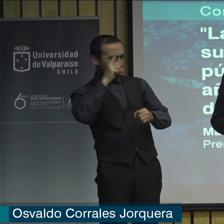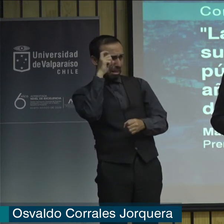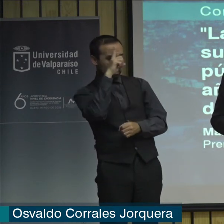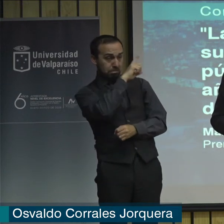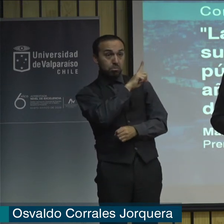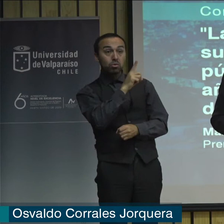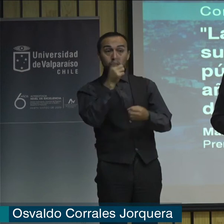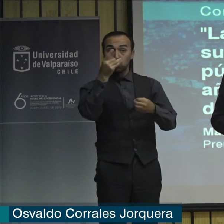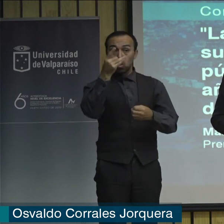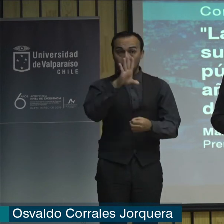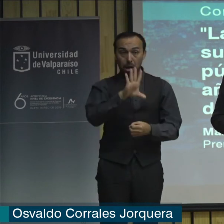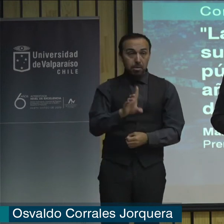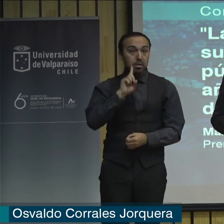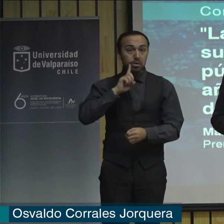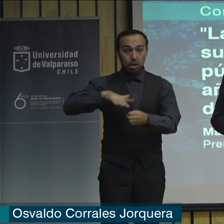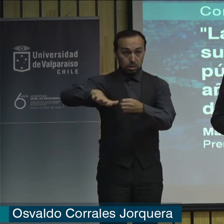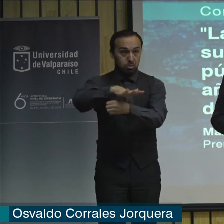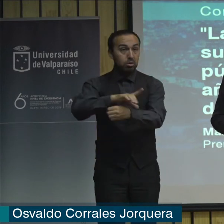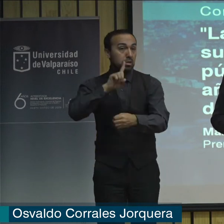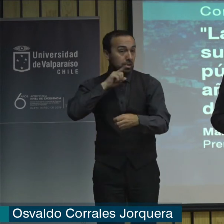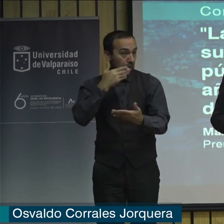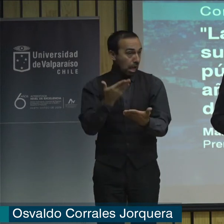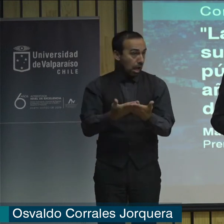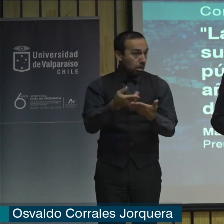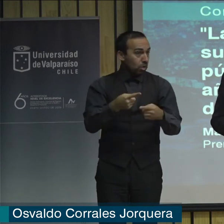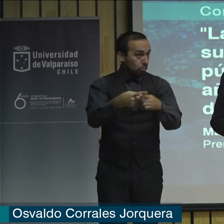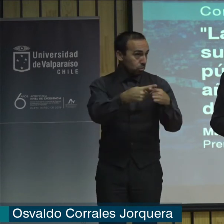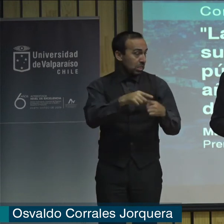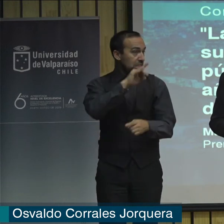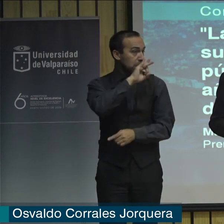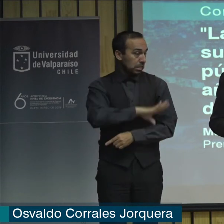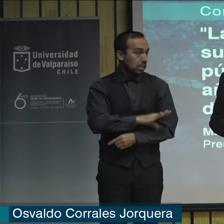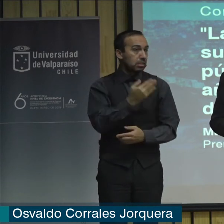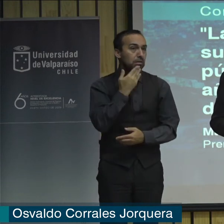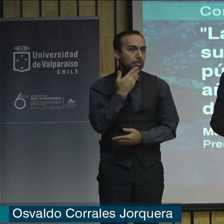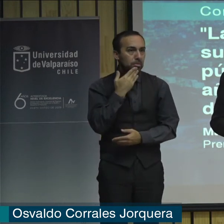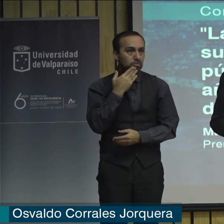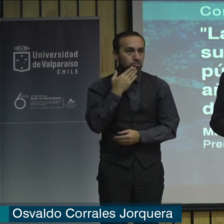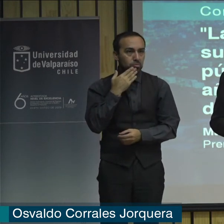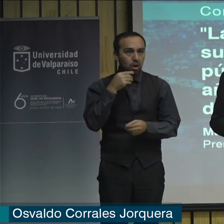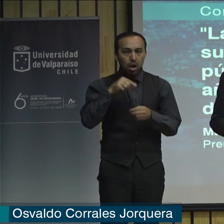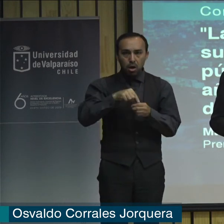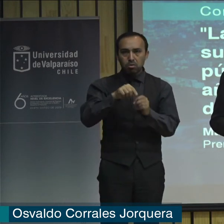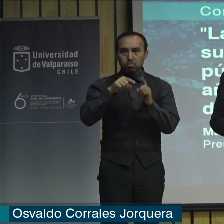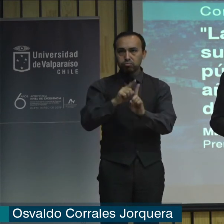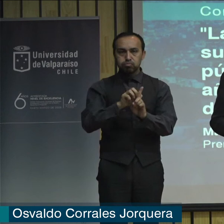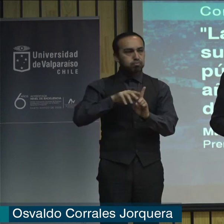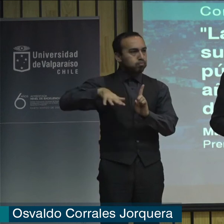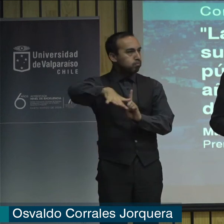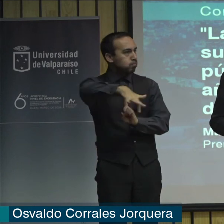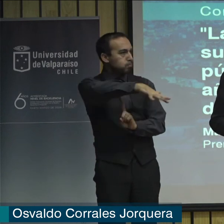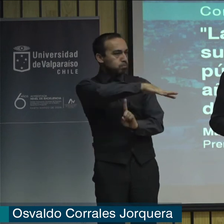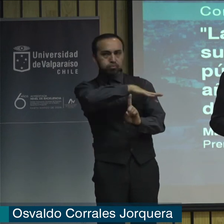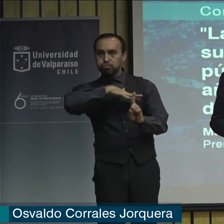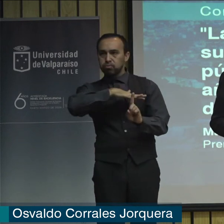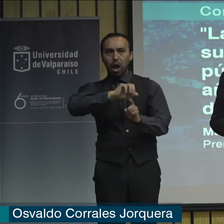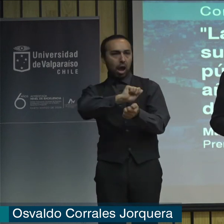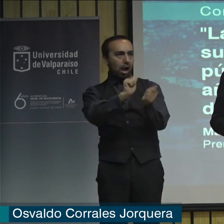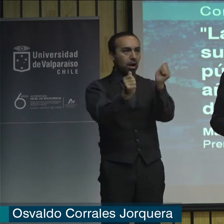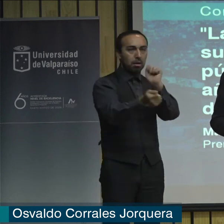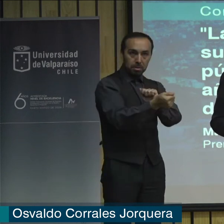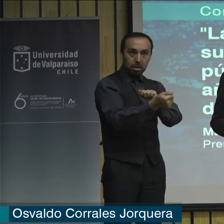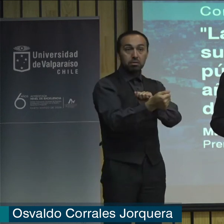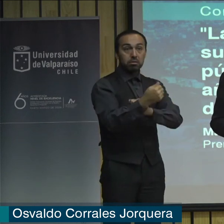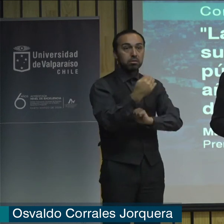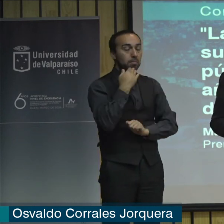la situación que vive nuestro país en el presente sino que porque nuestro entorno se asoma cada vez más cambiante por ello